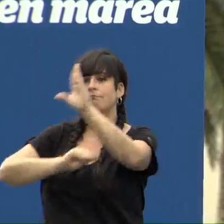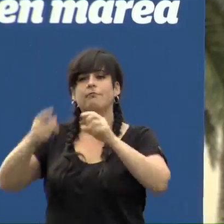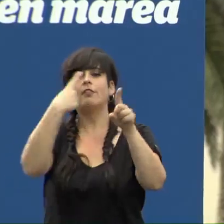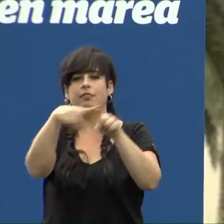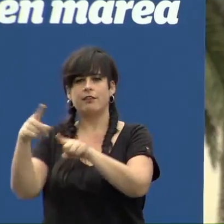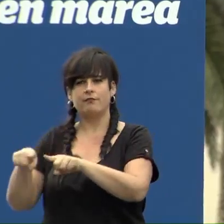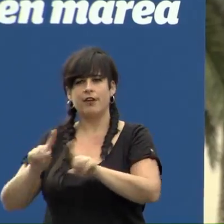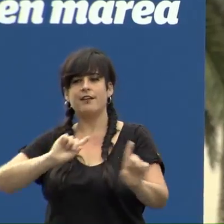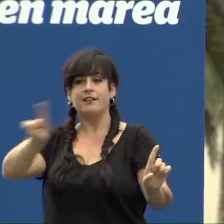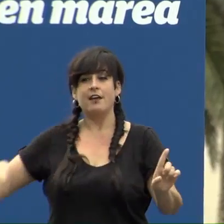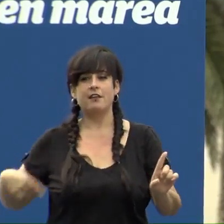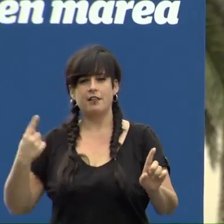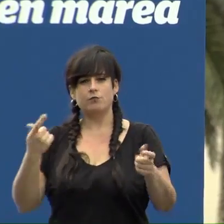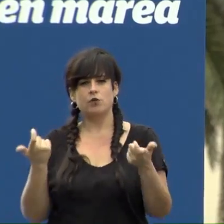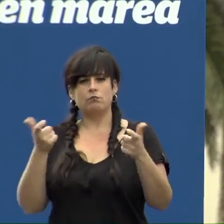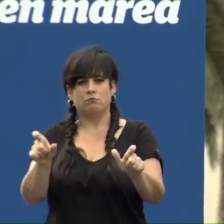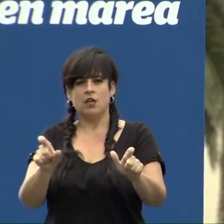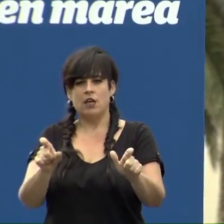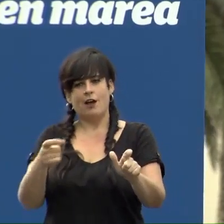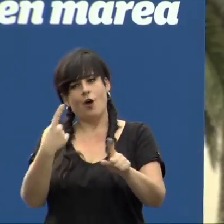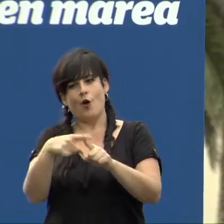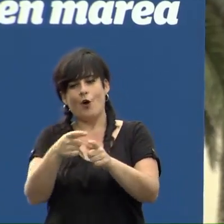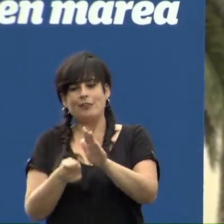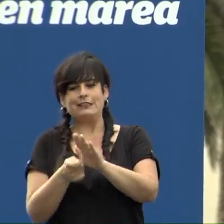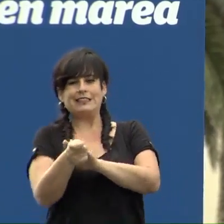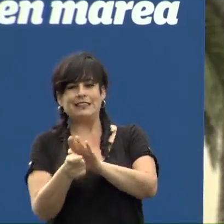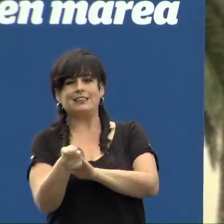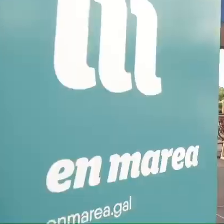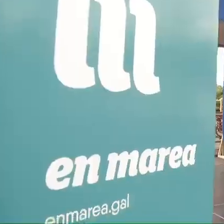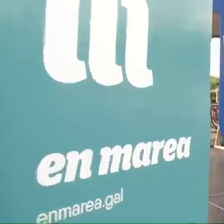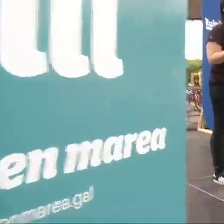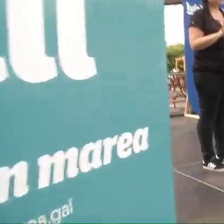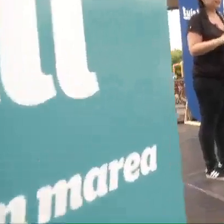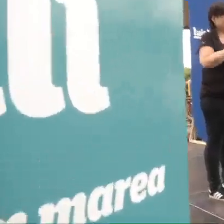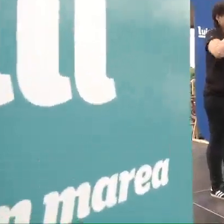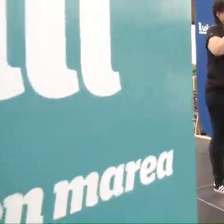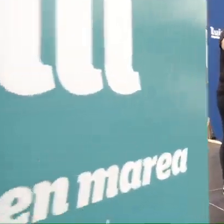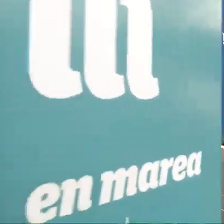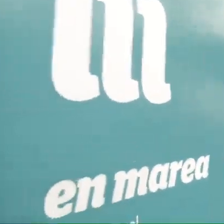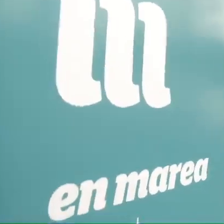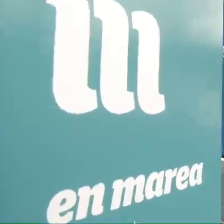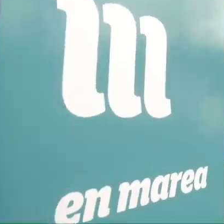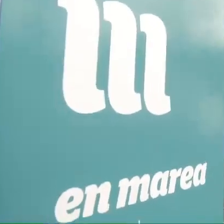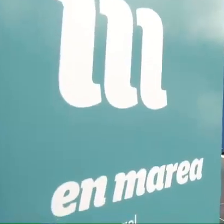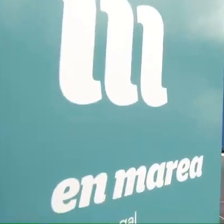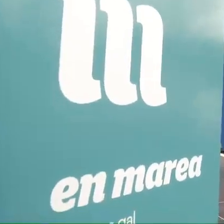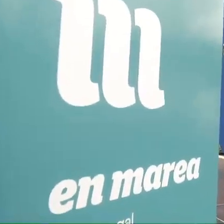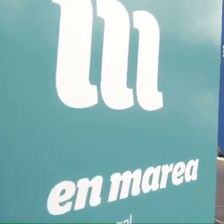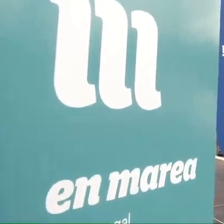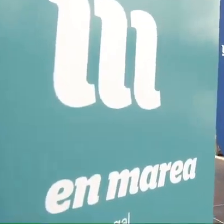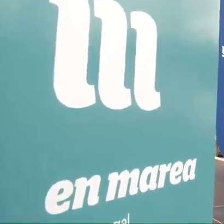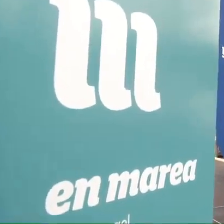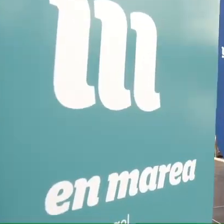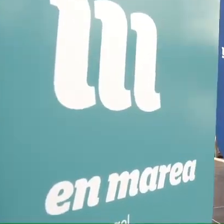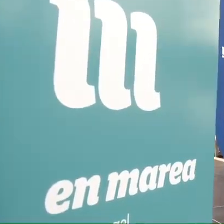Logo está a suxestión colectiva. Aquela que se intenta xerar a través de intereses económicos, intereses mediáticos,